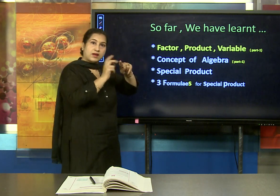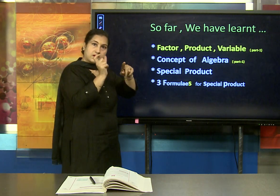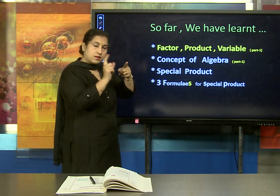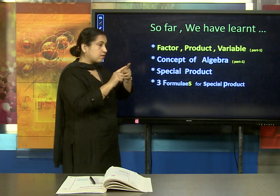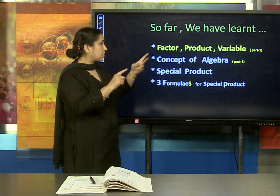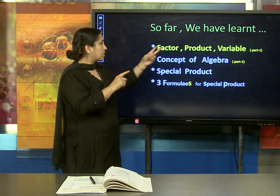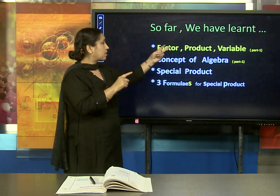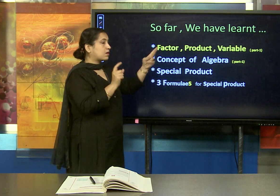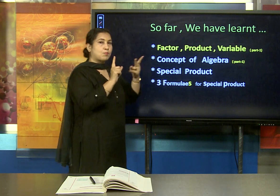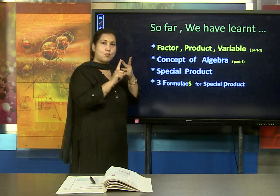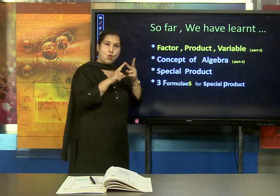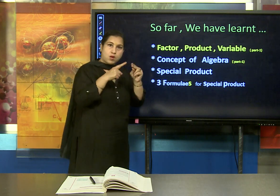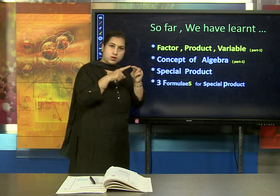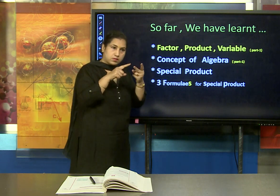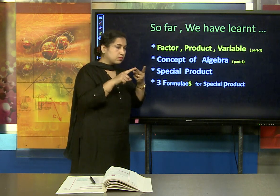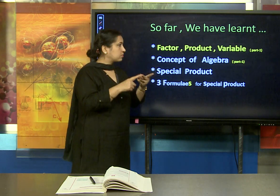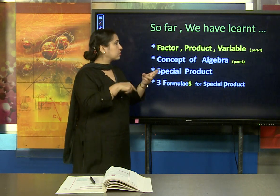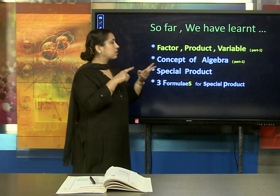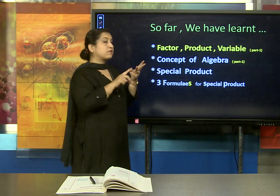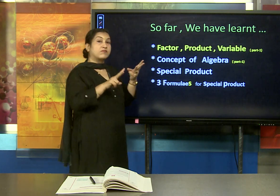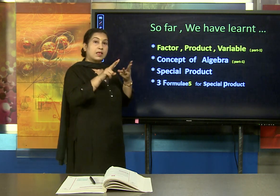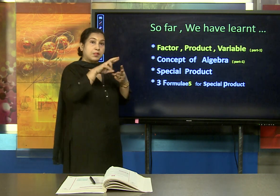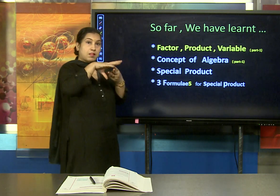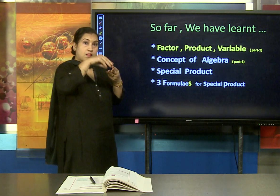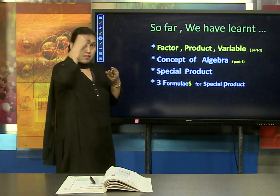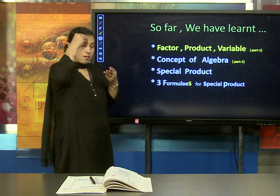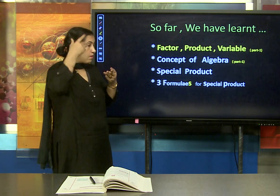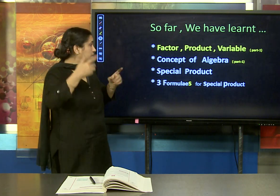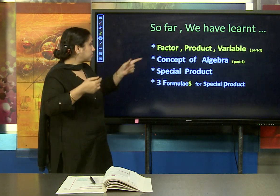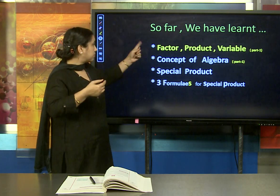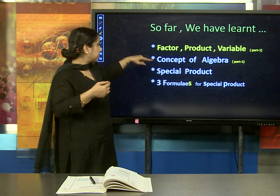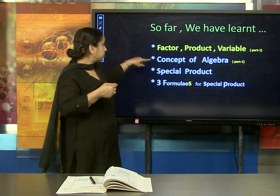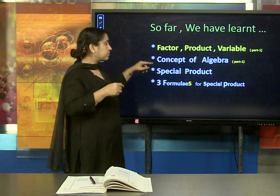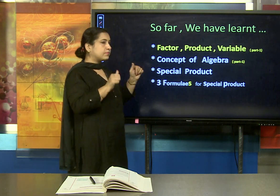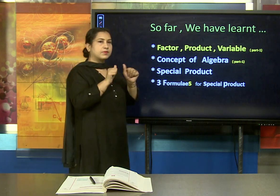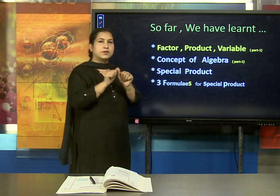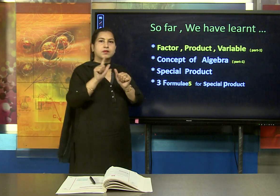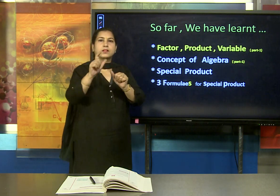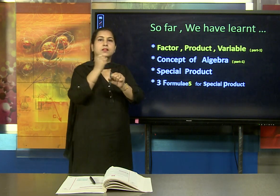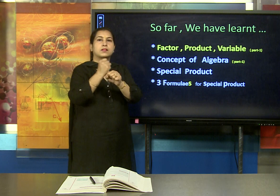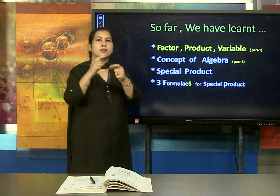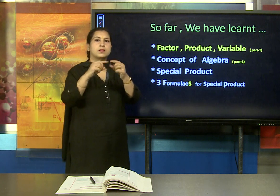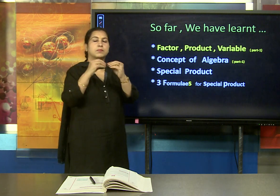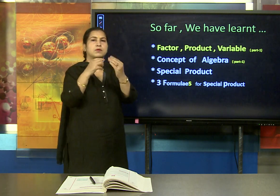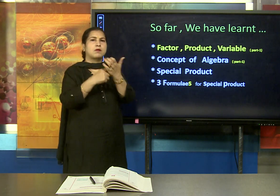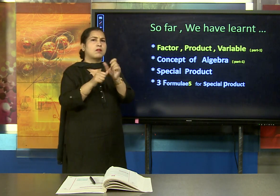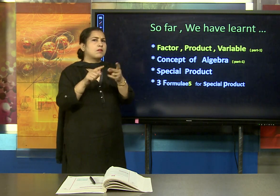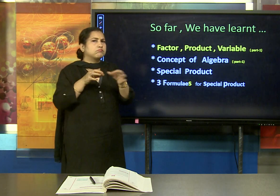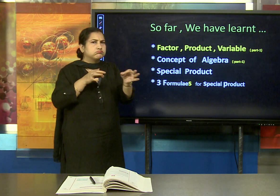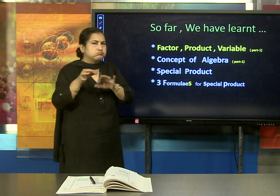उसके बाद हमने फैक्टर, प्रोडक्ट और वेरिएबल को समझा था। फिर अलजेब्रा शब्द क्या होता है,